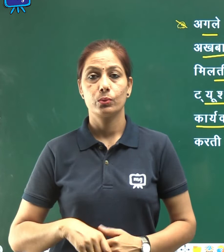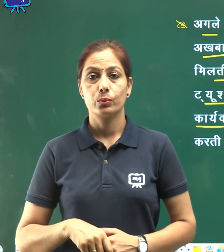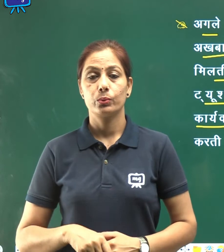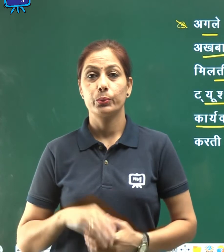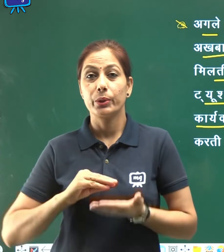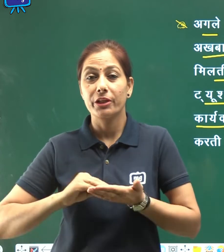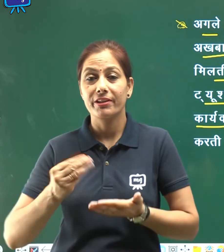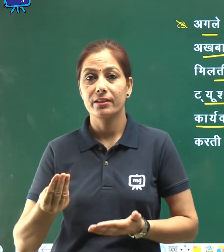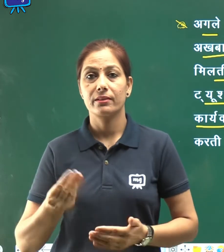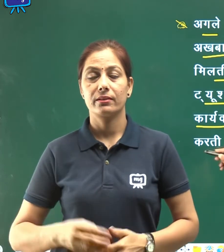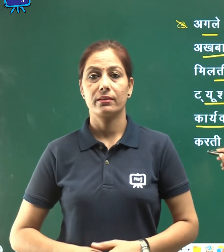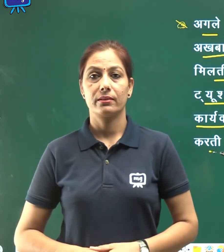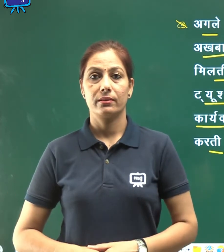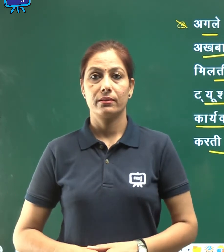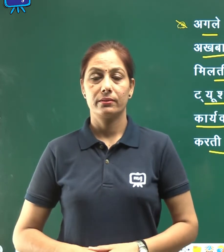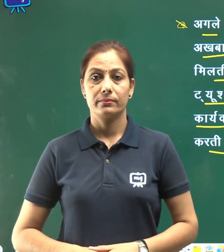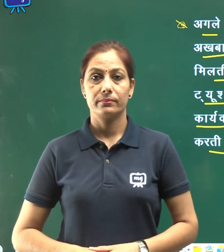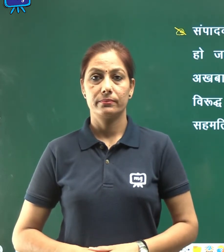निवेदन करती है।